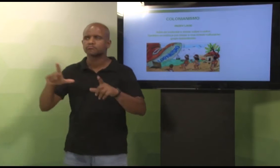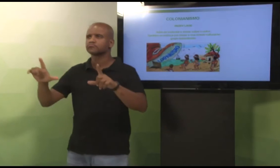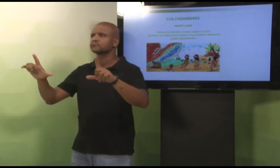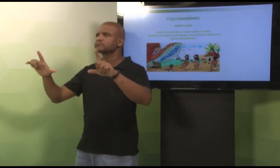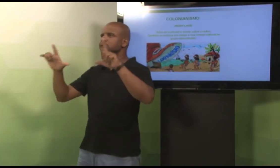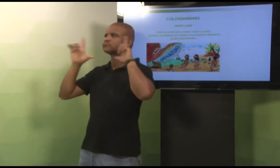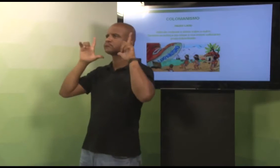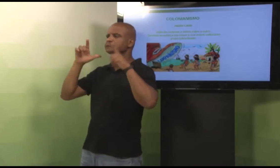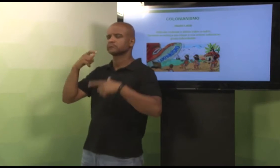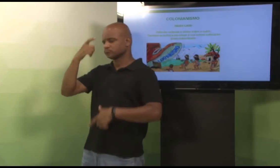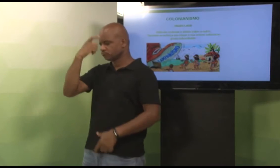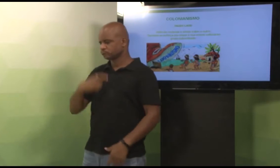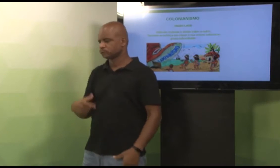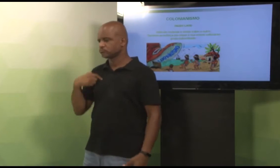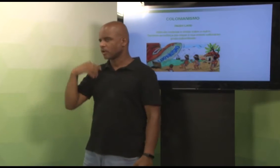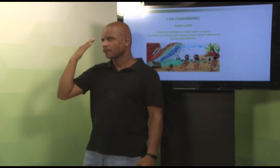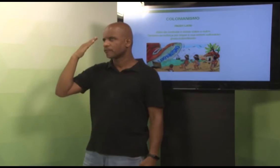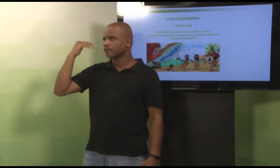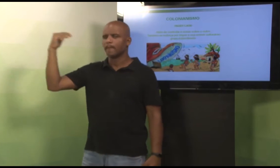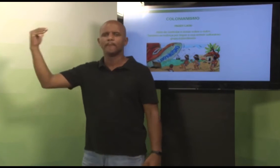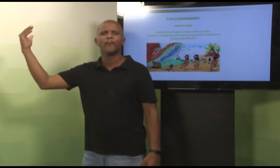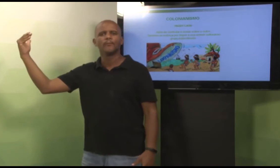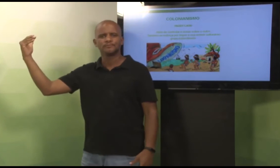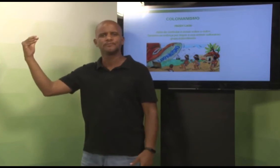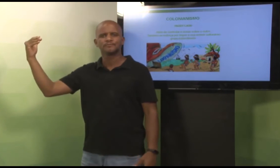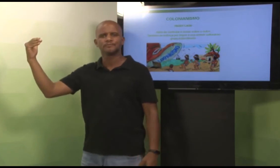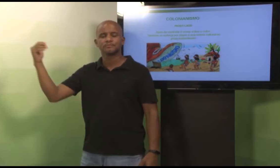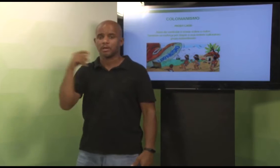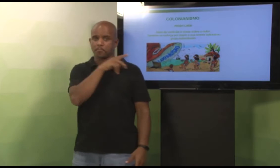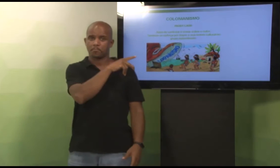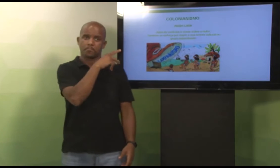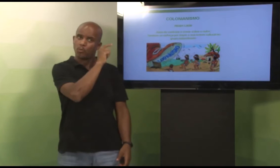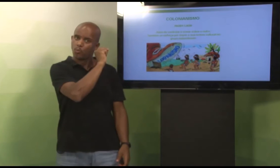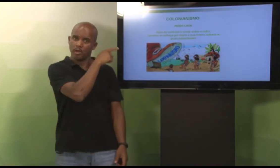O que conseguiu com isso foi a visibilidade e a fama dos ouvintes.